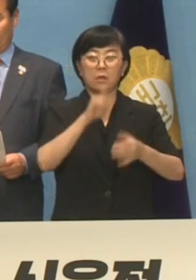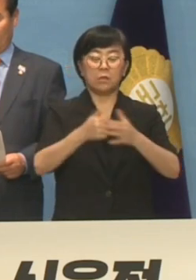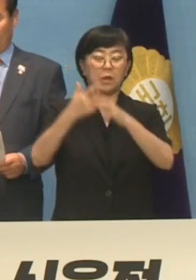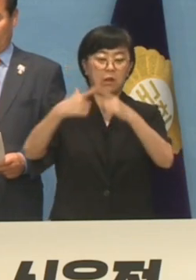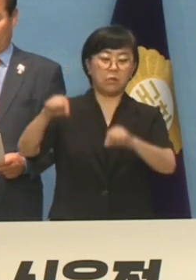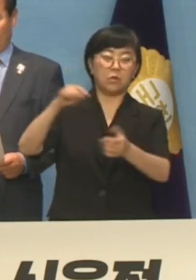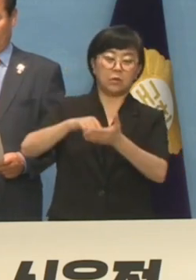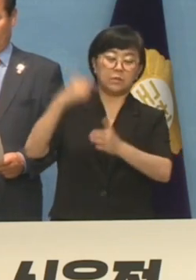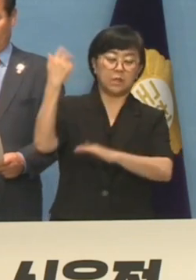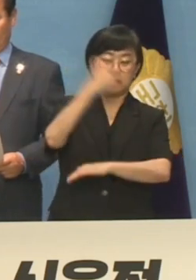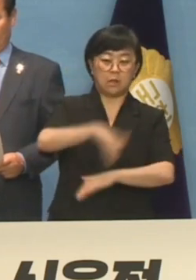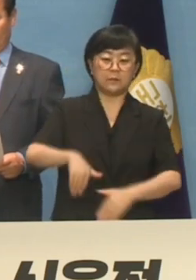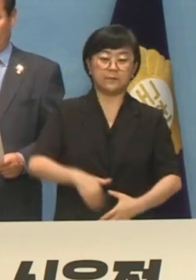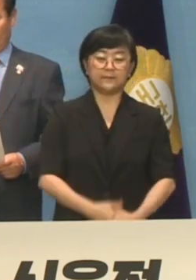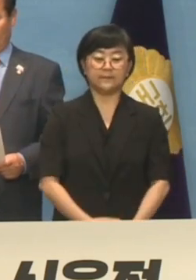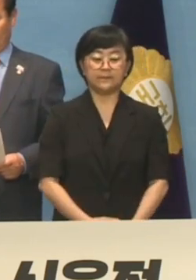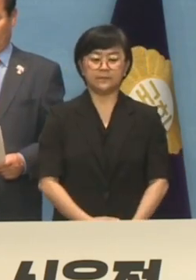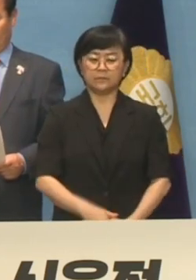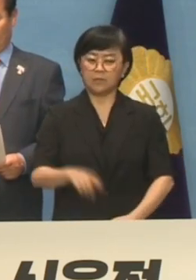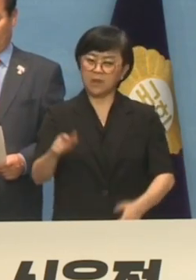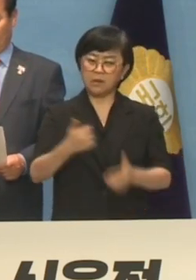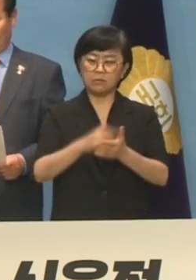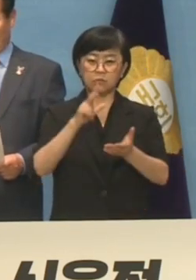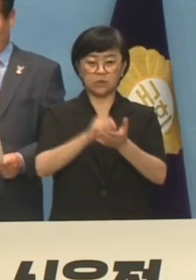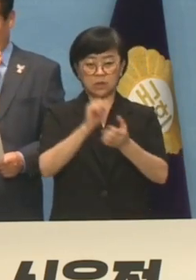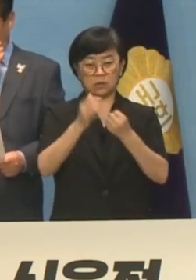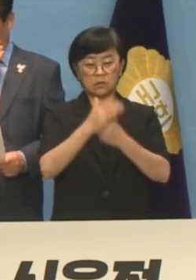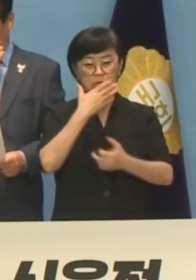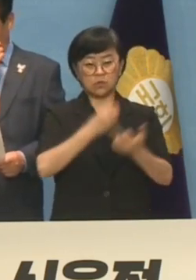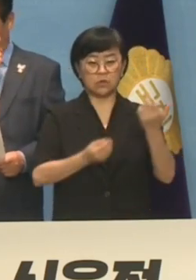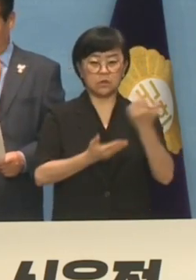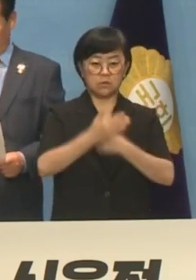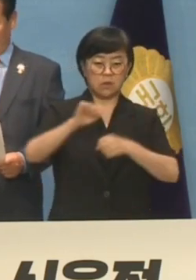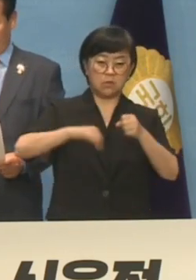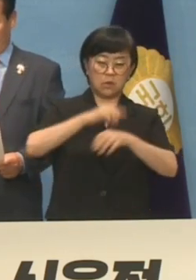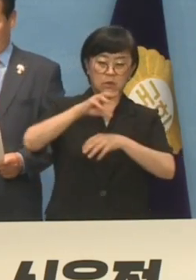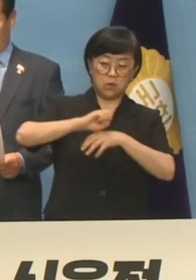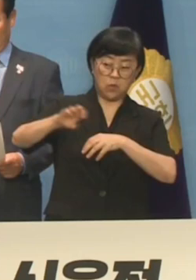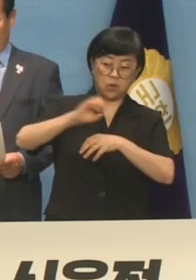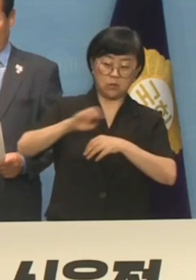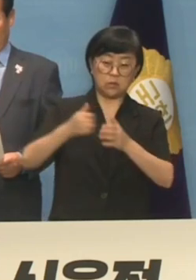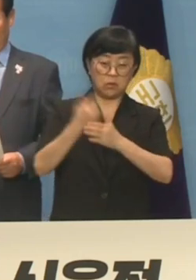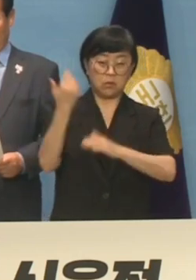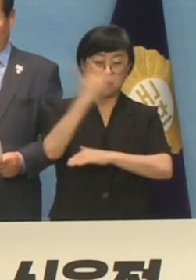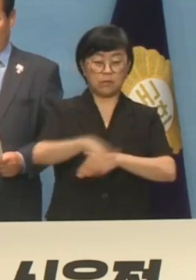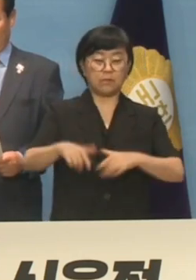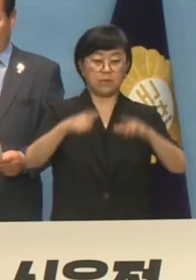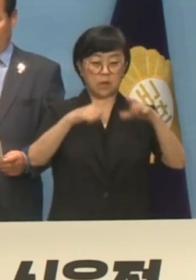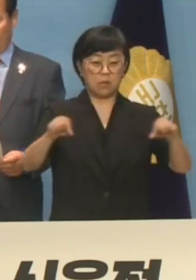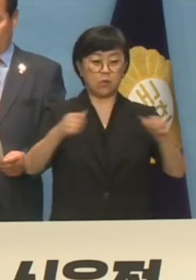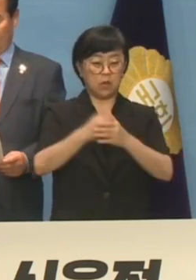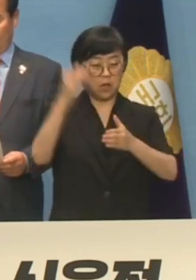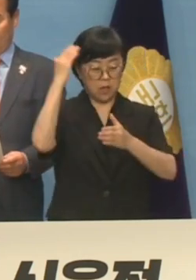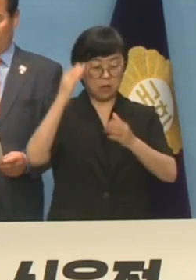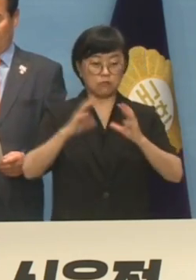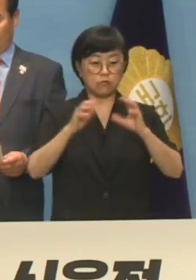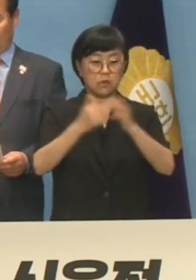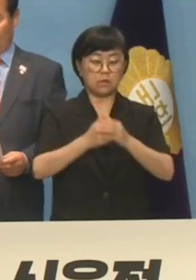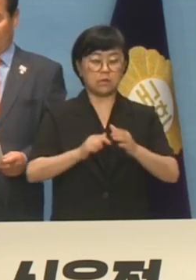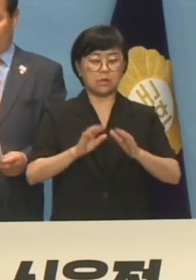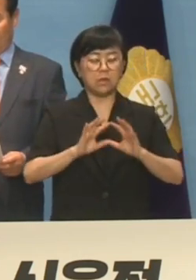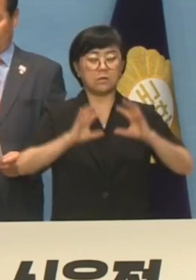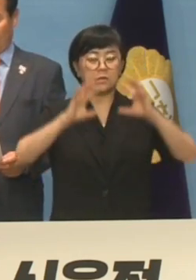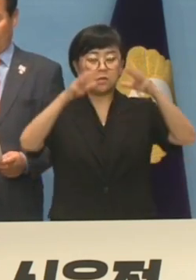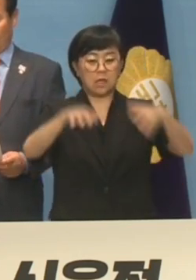것이 일본의 계획입니다. 이렇게 허술하기 짝이 없는 후쿠시마 원전 오염수 방류 계획은 일본과 대한민국 그리고 전